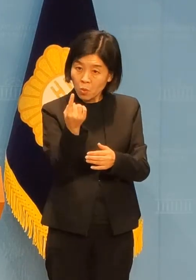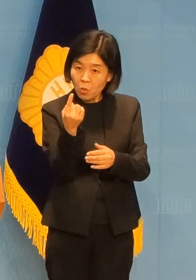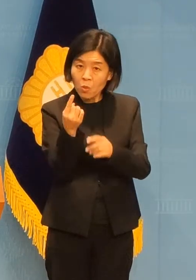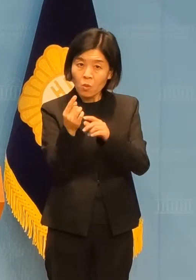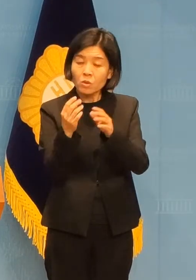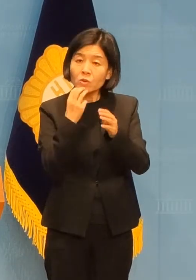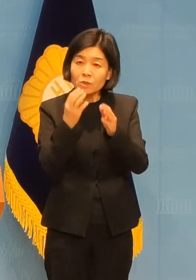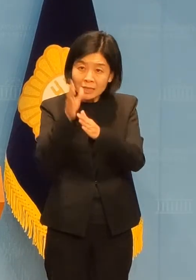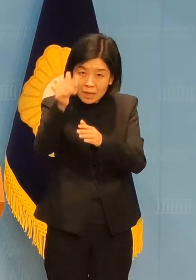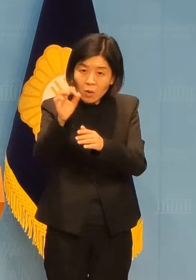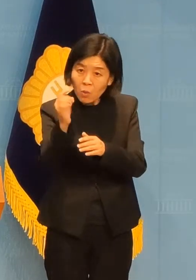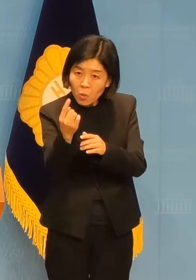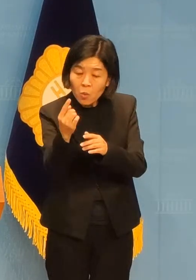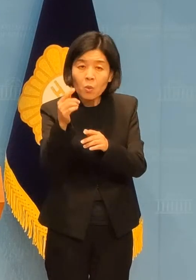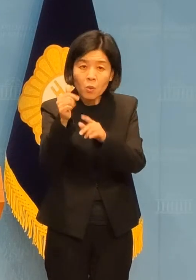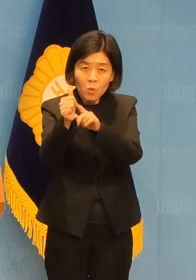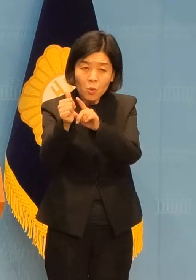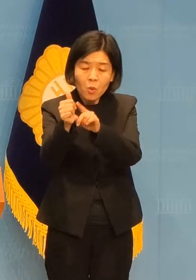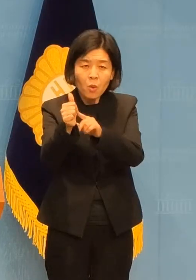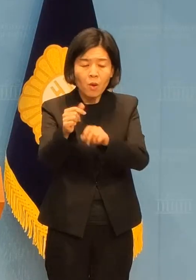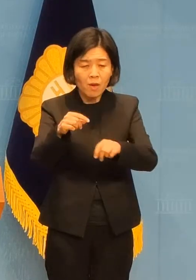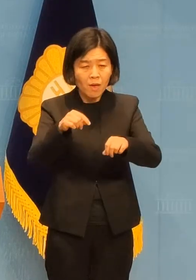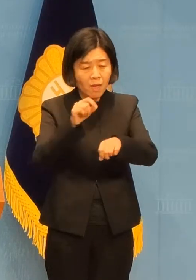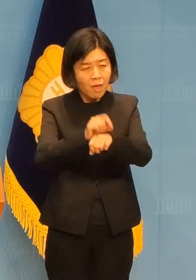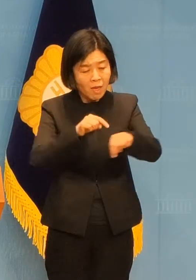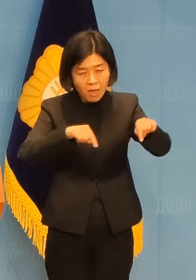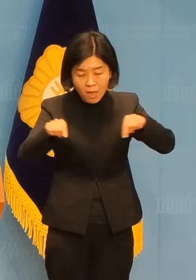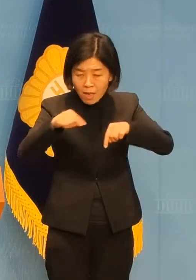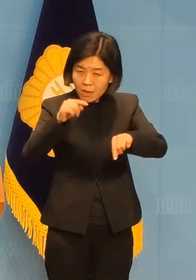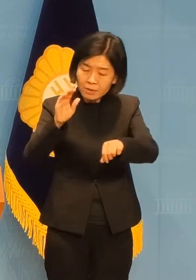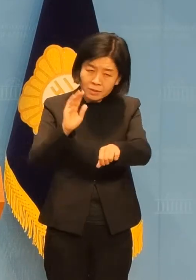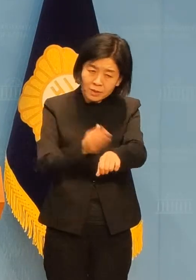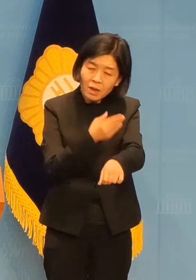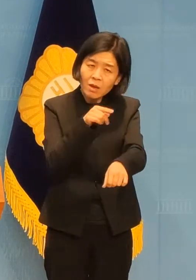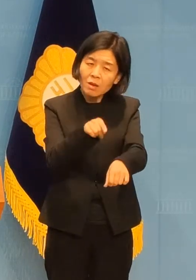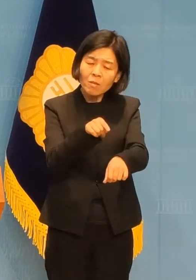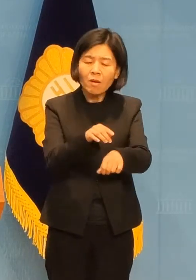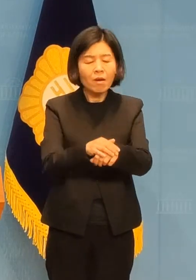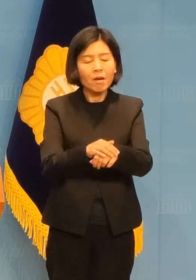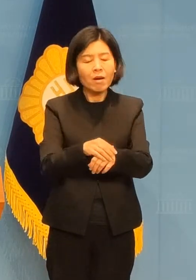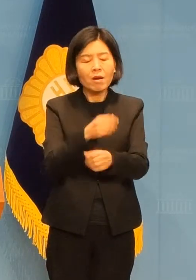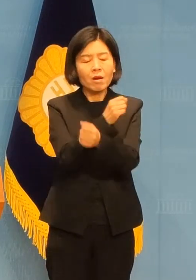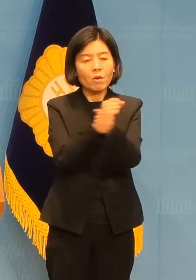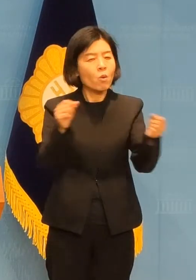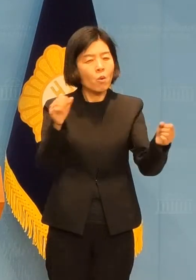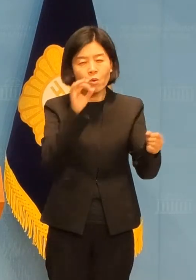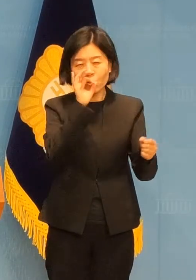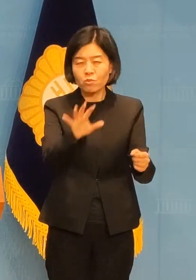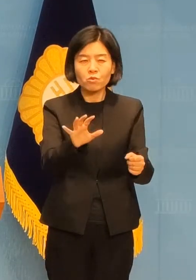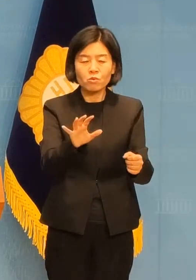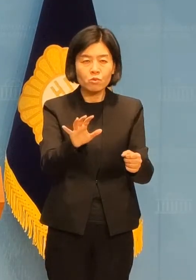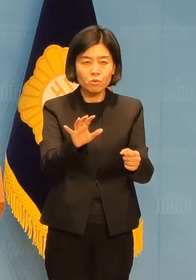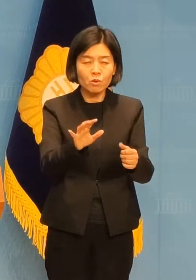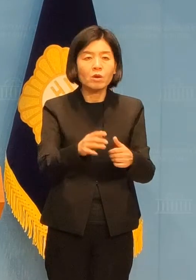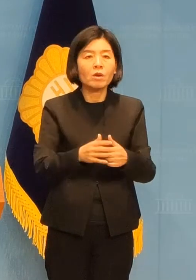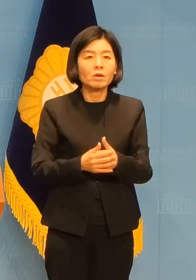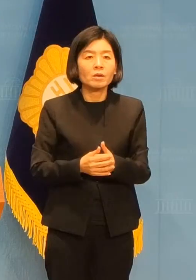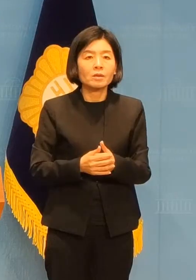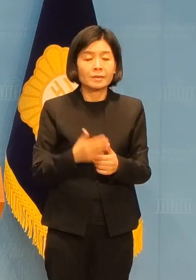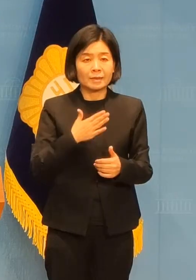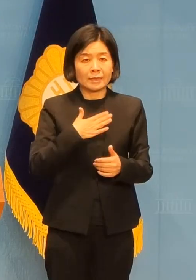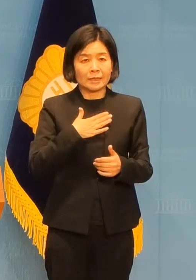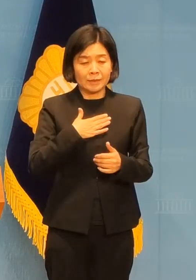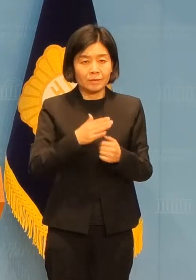이런 잘못된 행정은 도저히 용서할 수 없는 행위입니다. 그렇기 때문에